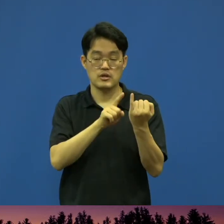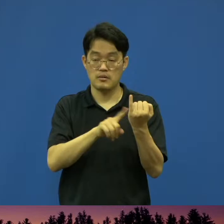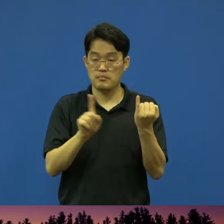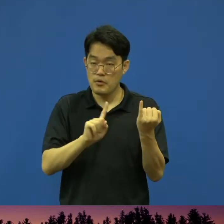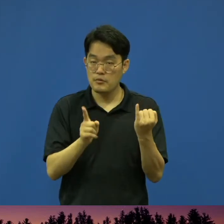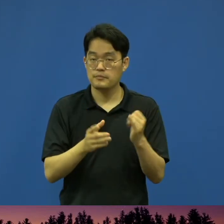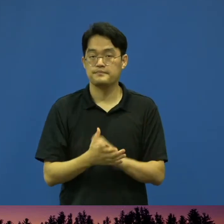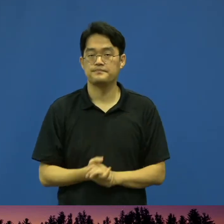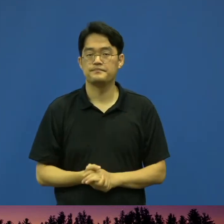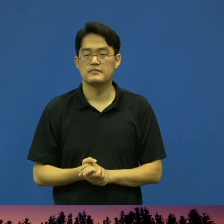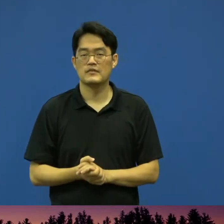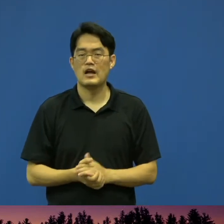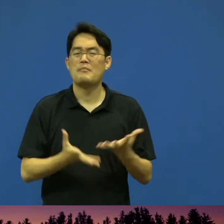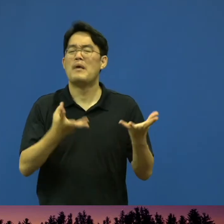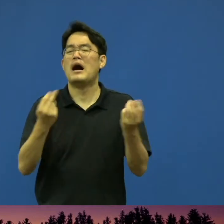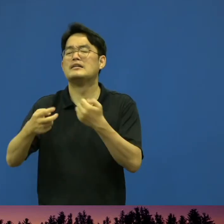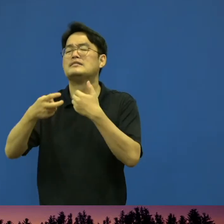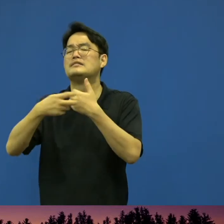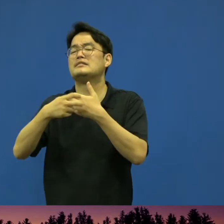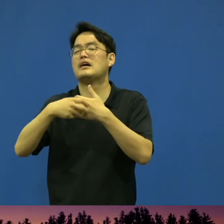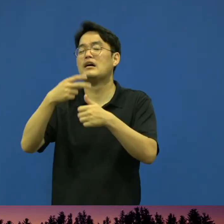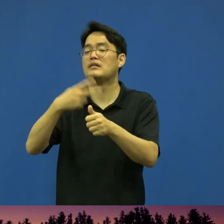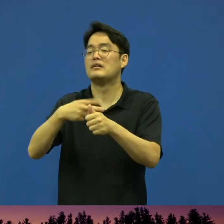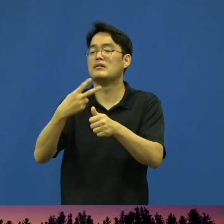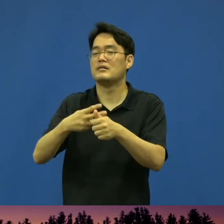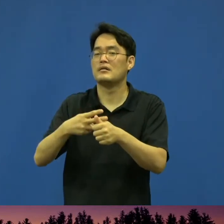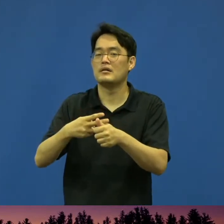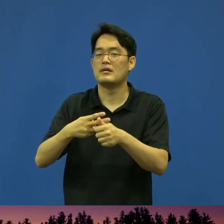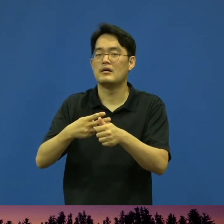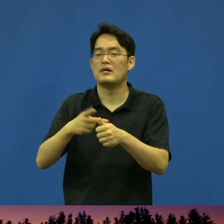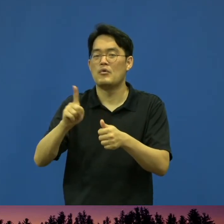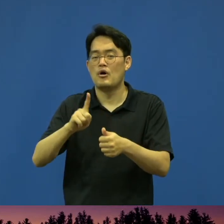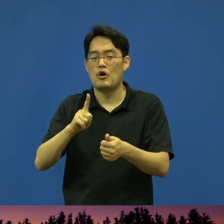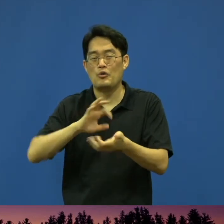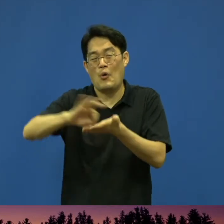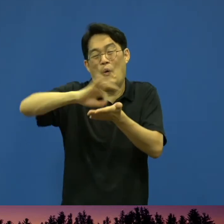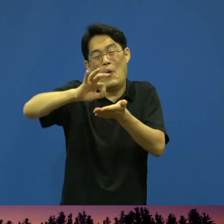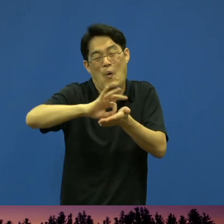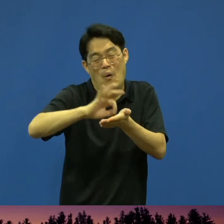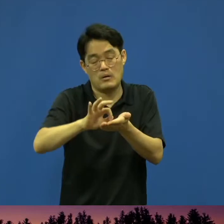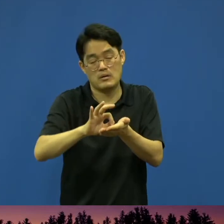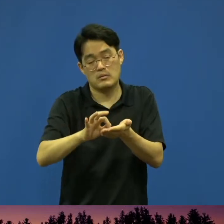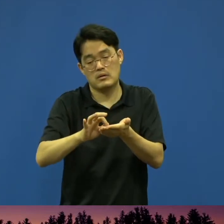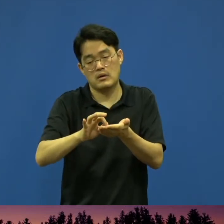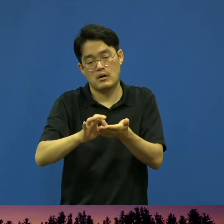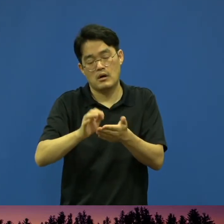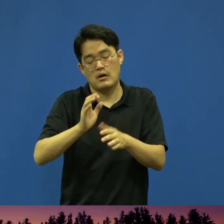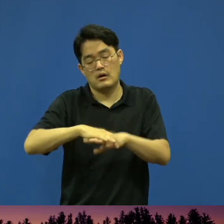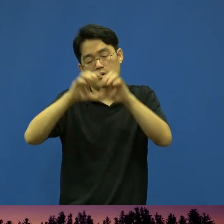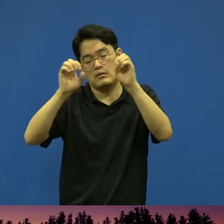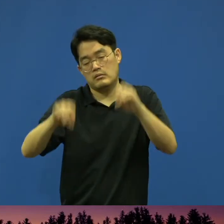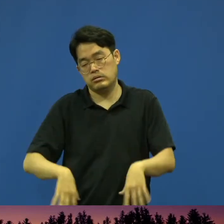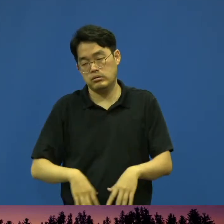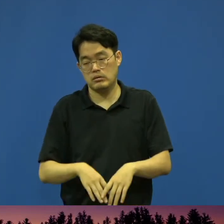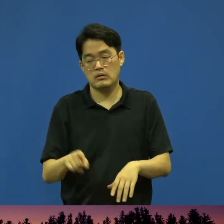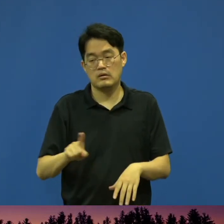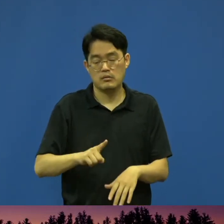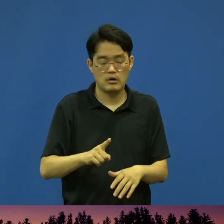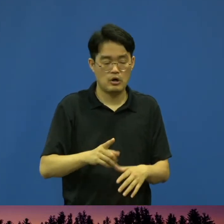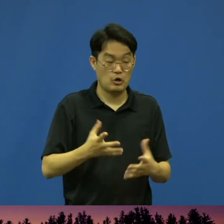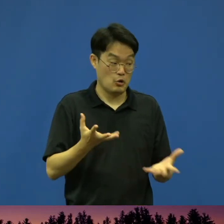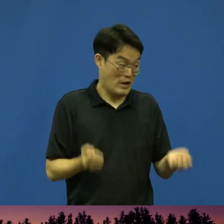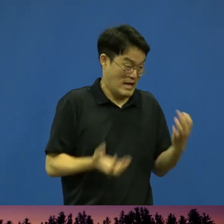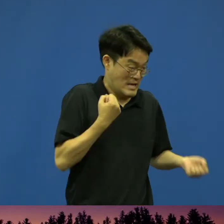있습니다. 많은 의사에게 많은 괴로움을 가졌고 가진 것도 다 허비하였을 때 아무 효험이 없고 도리어